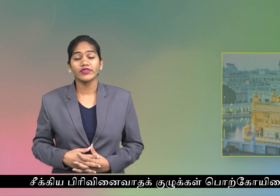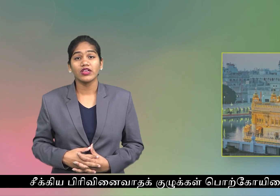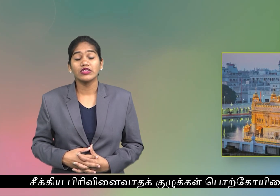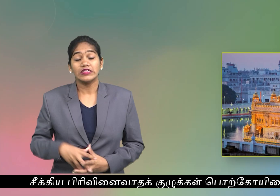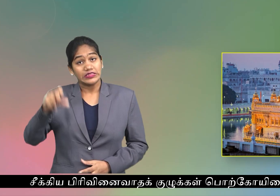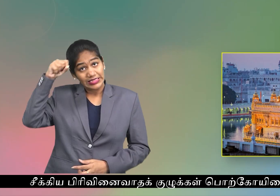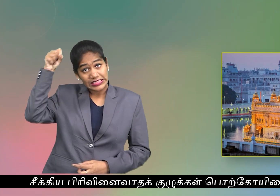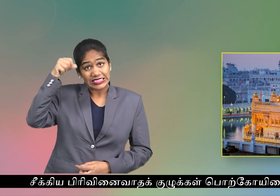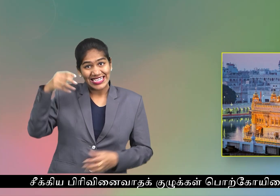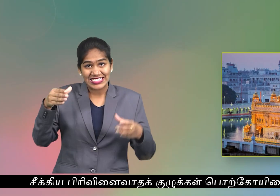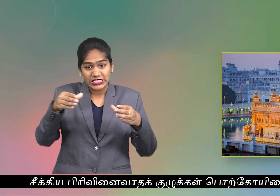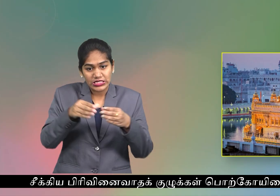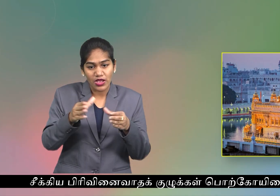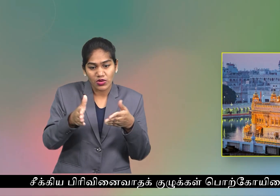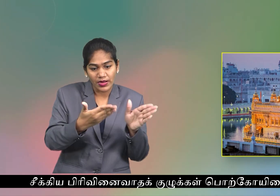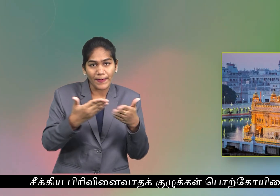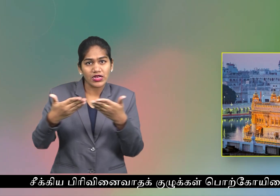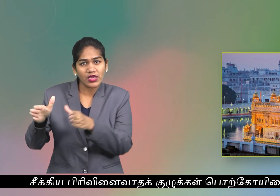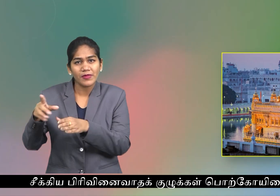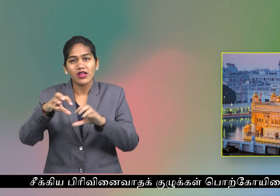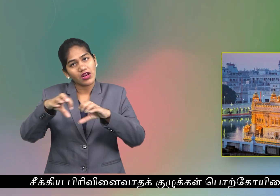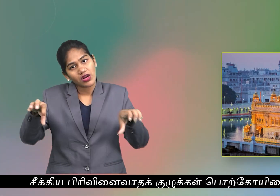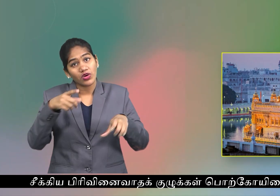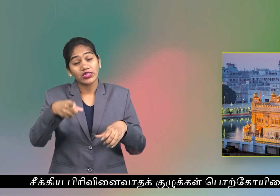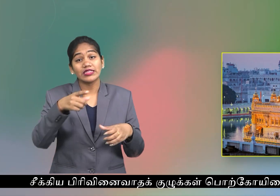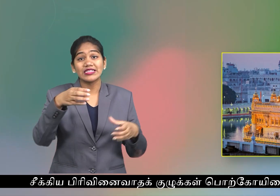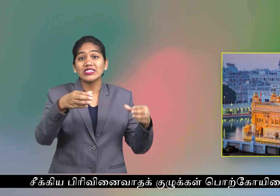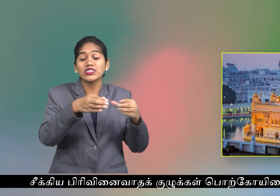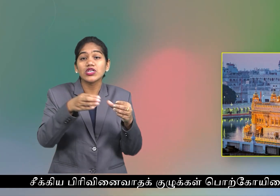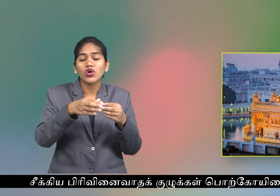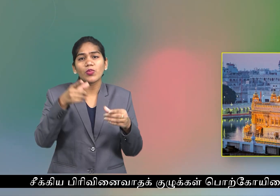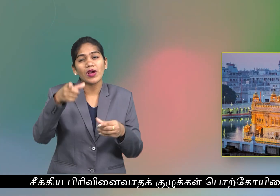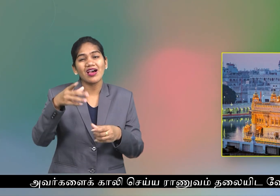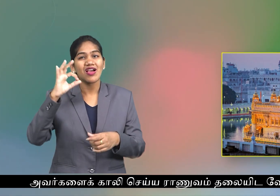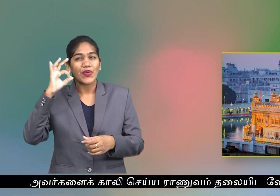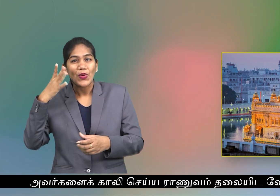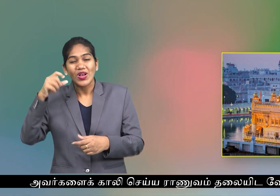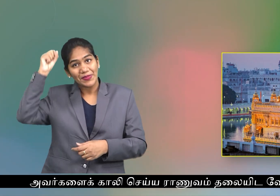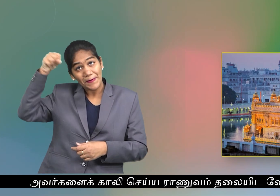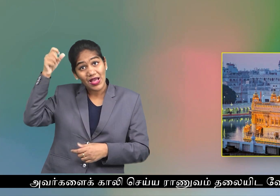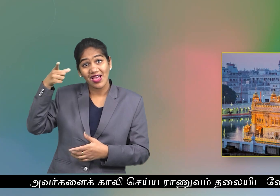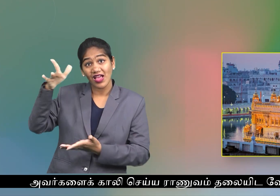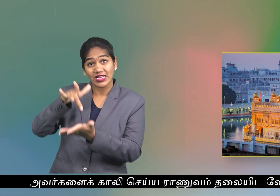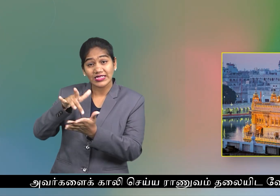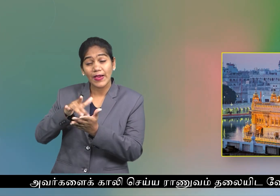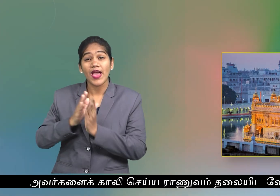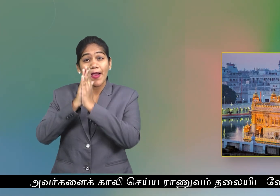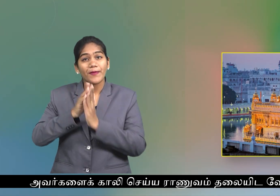சீக்கிய பிரிவினைவாத குழுக்கள் பொற்கோயிலை ஆக்கிரமித்ததால் அவர்களை காலி செய்ய இராணுவம்